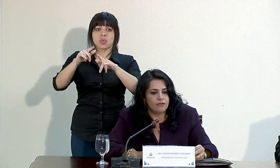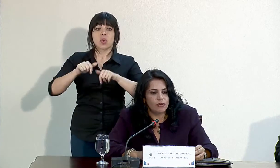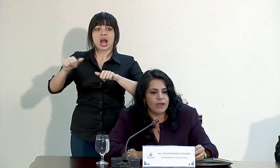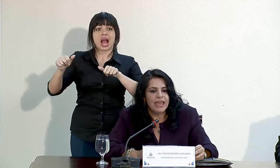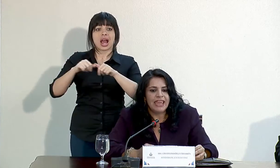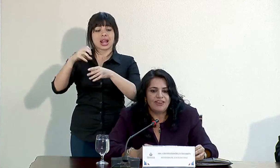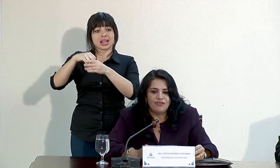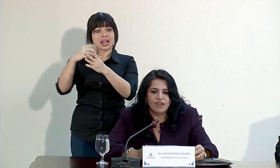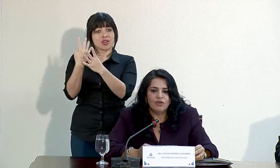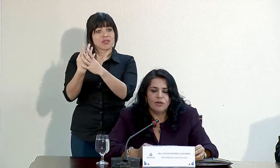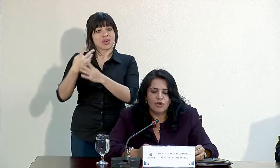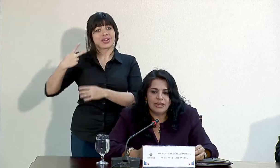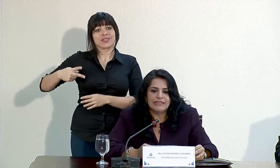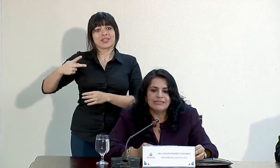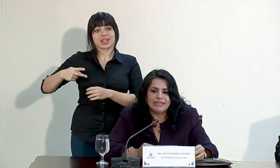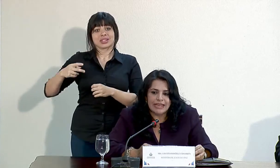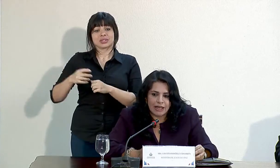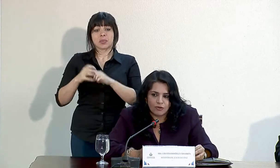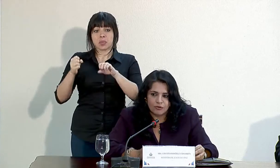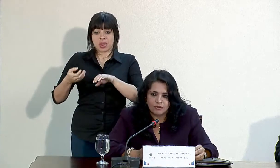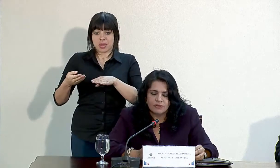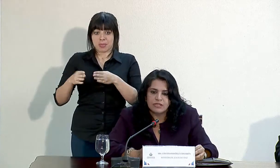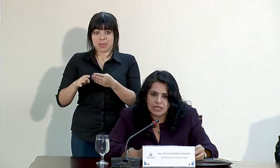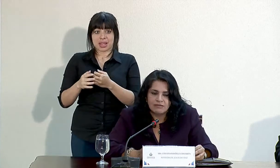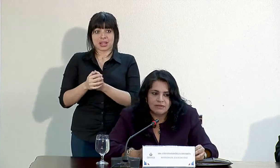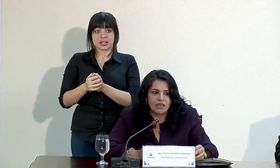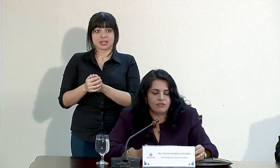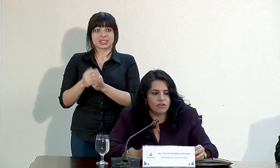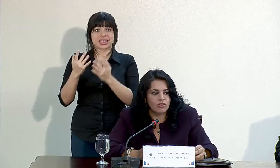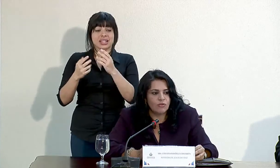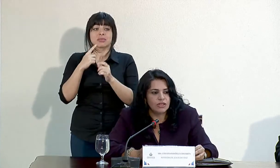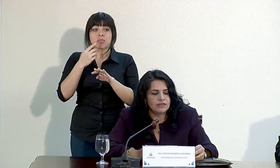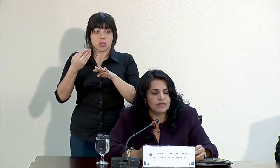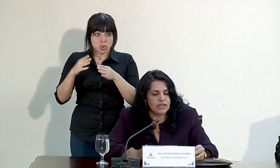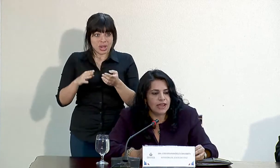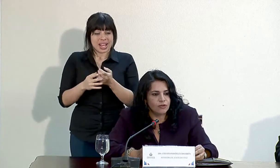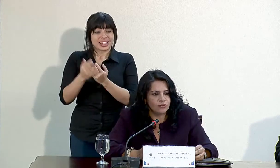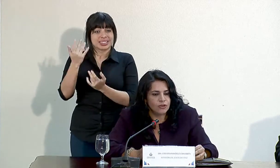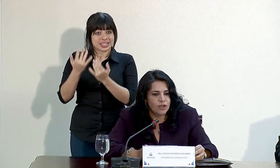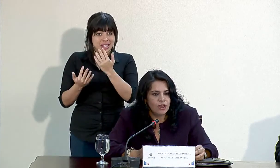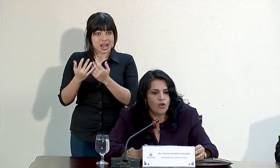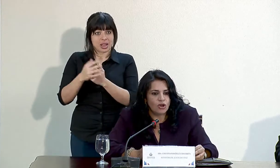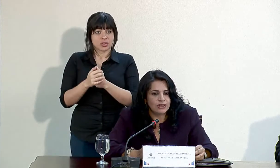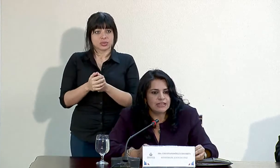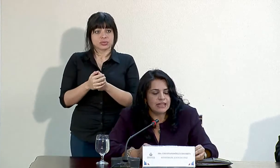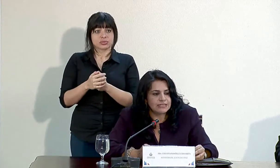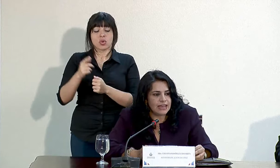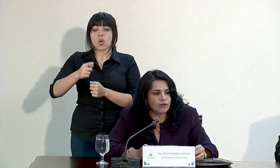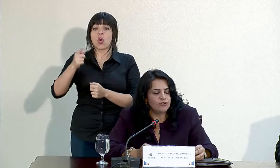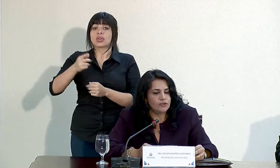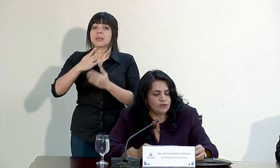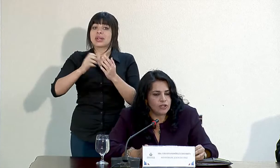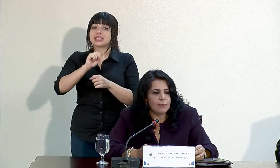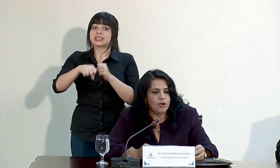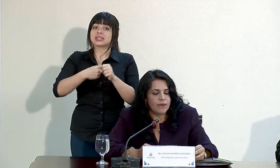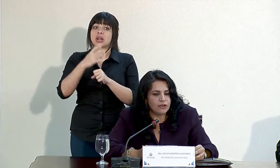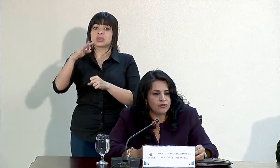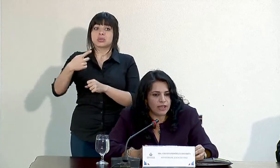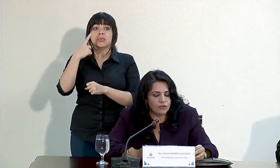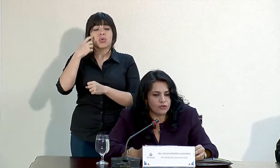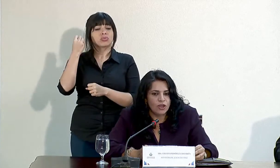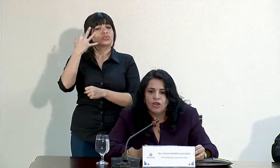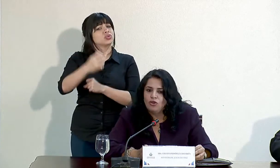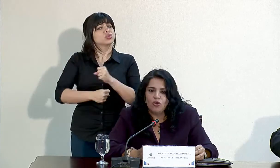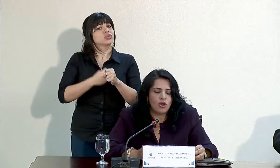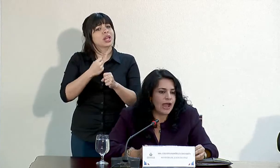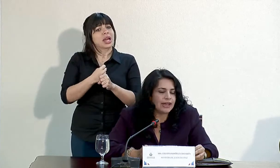de la reforma en riesgo de morir incinerados, ¿sí?, en riesgo de morir incinerados, órdenes de la Sala Constitucional por varios